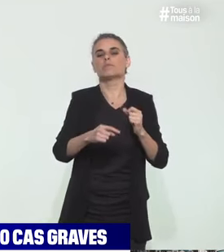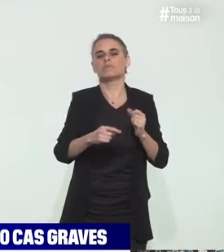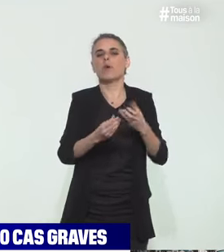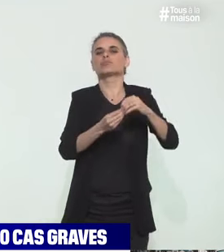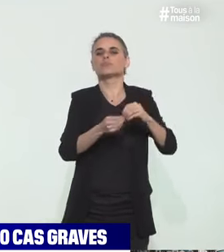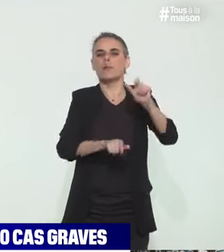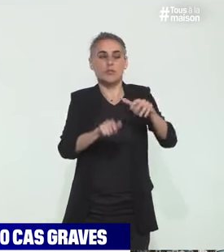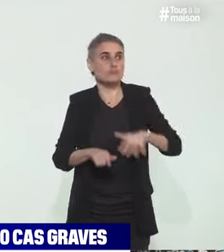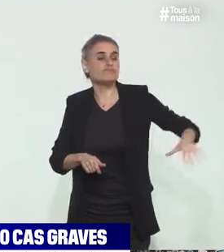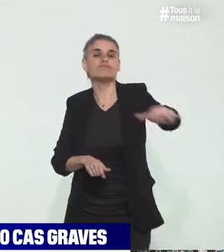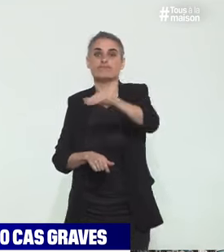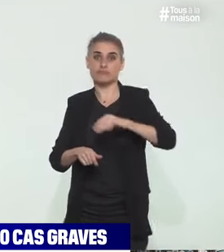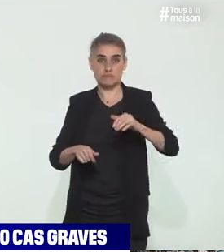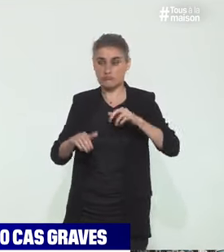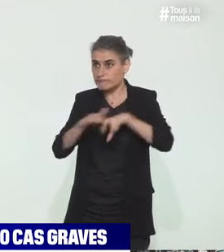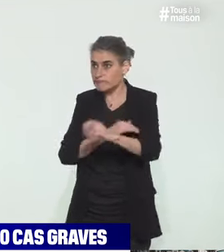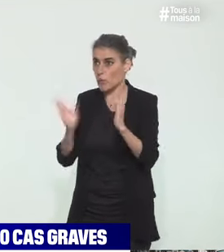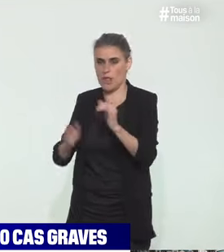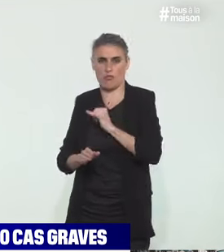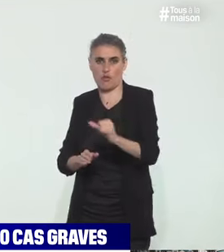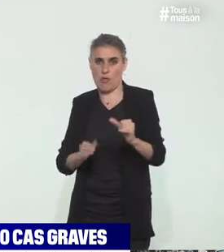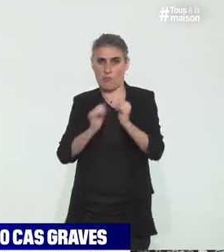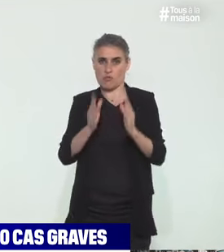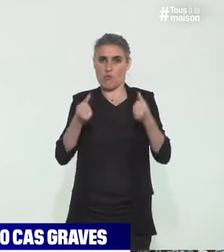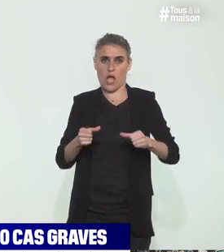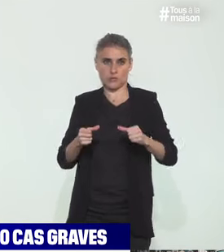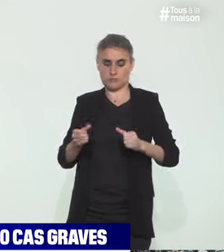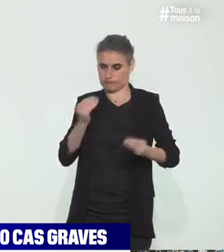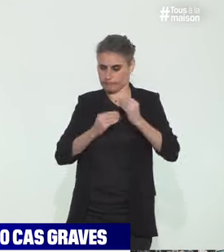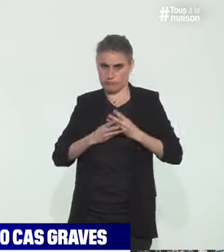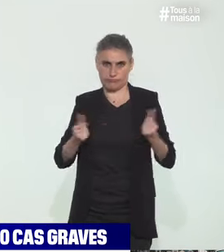personnes qui n'ont pas eu recours à l'hôpital et qui ont évolué favorablement